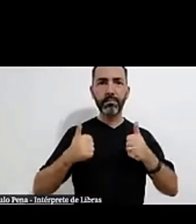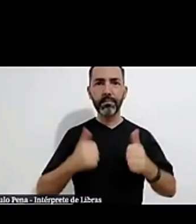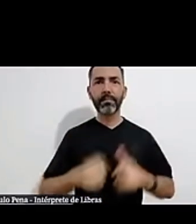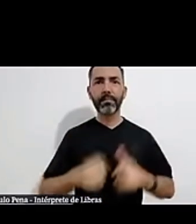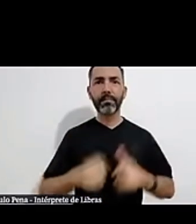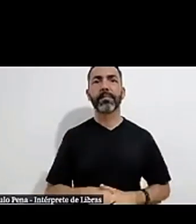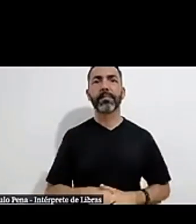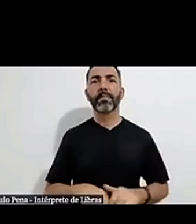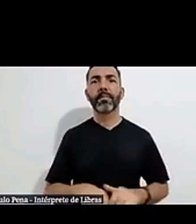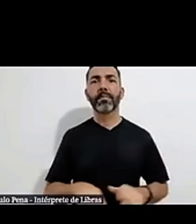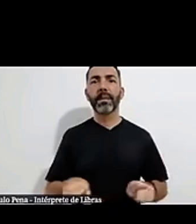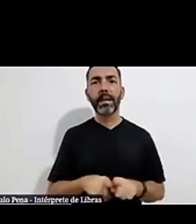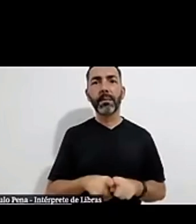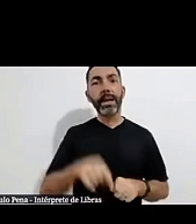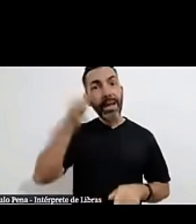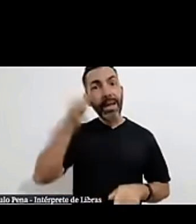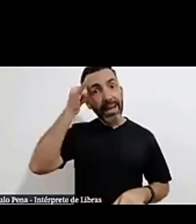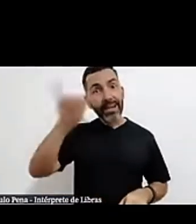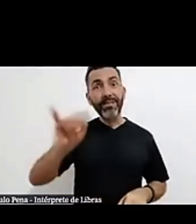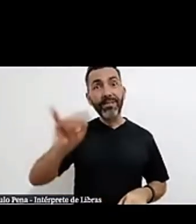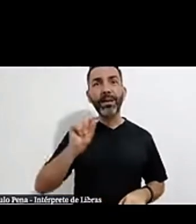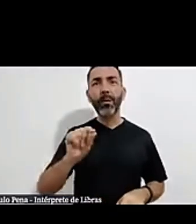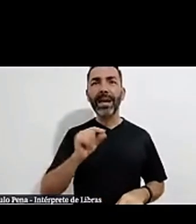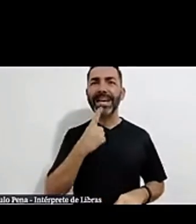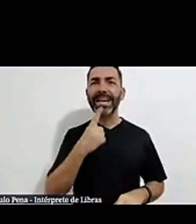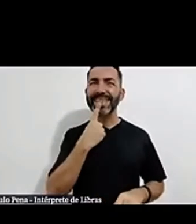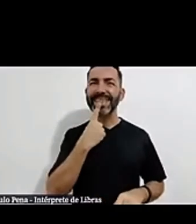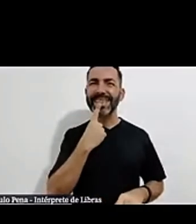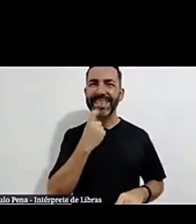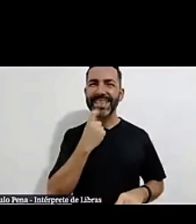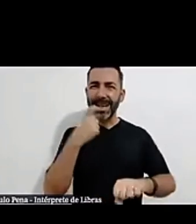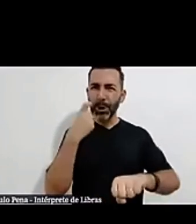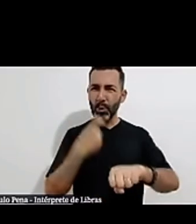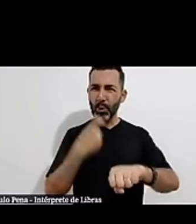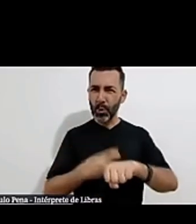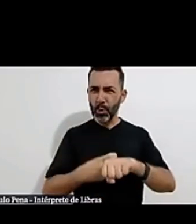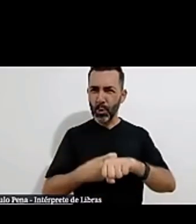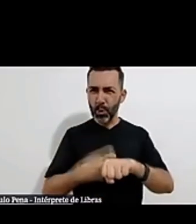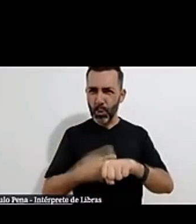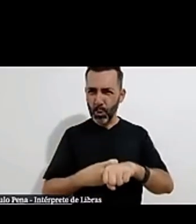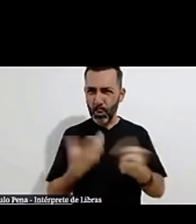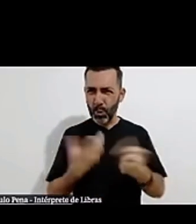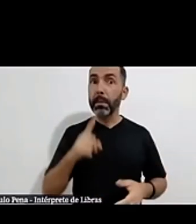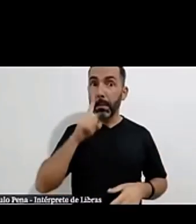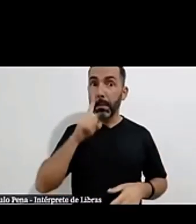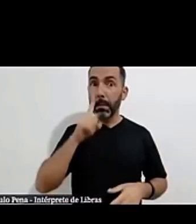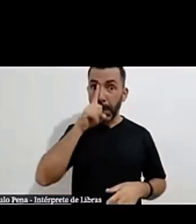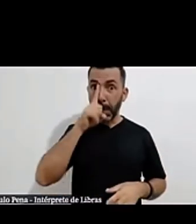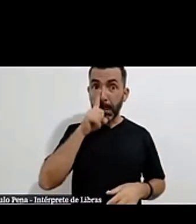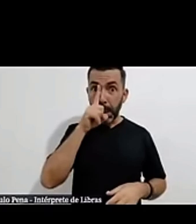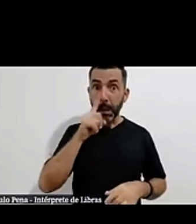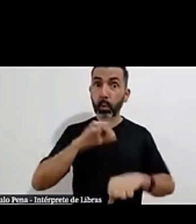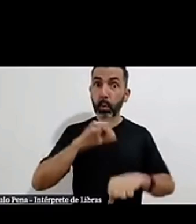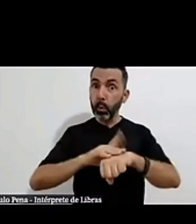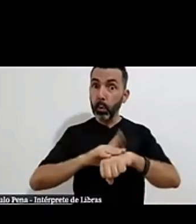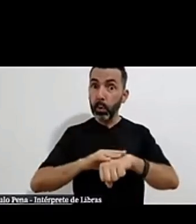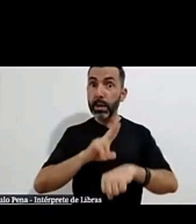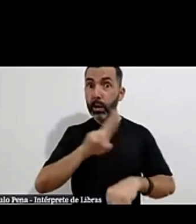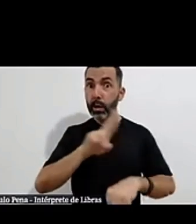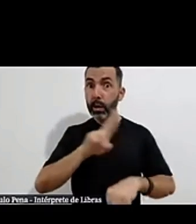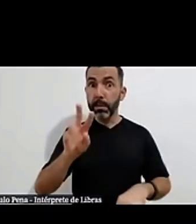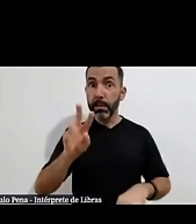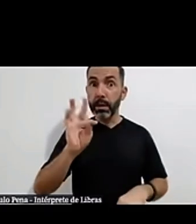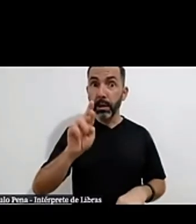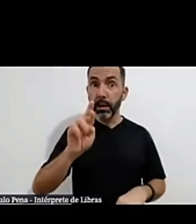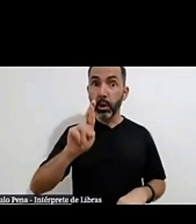de coágulos, o que é particularmente benéfico para pacientes com riscos de trombose, certo? O segundo elemento é a